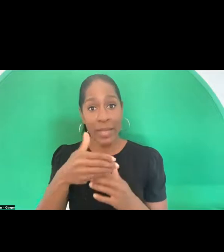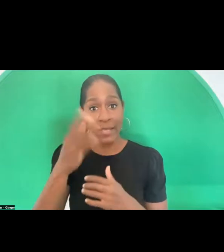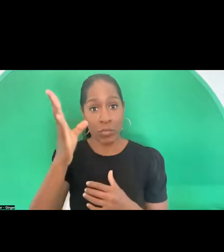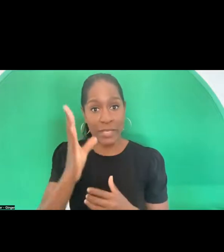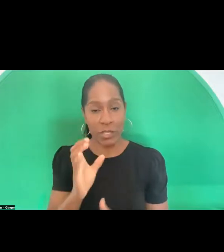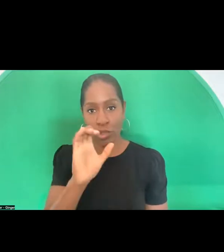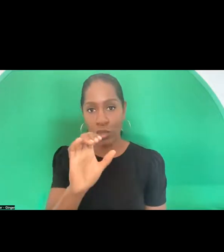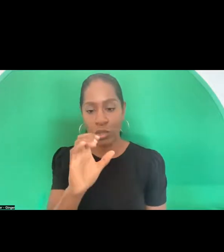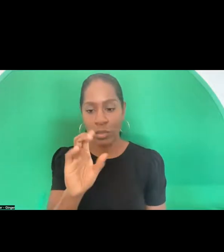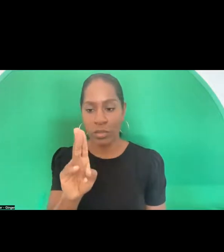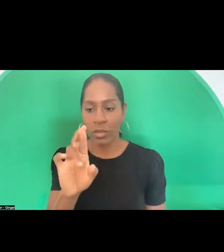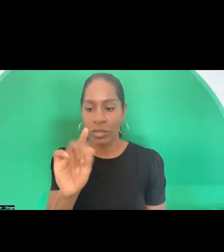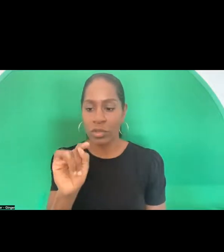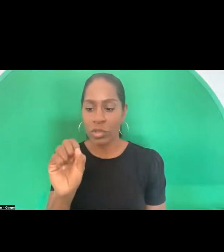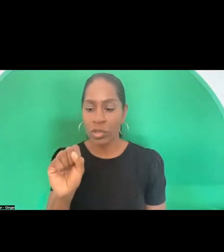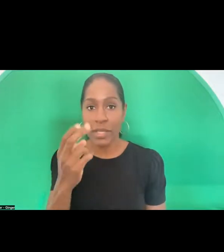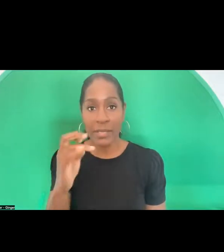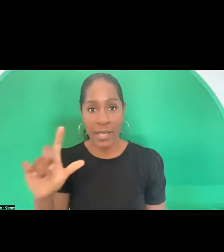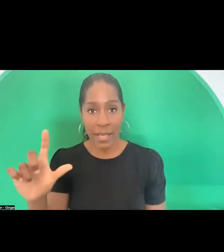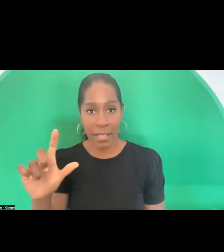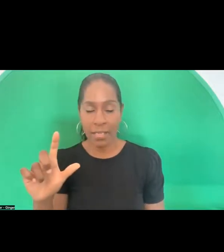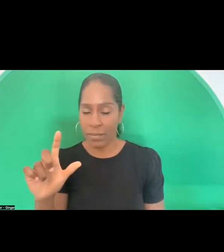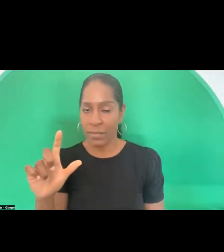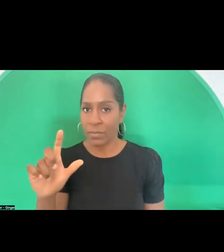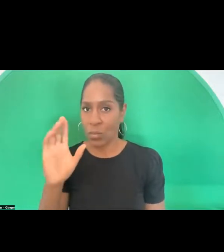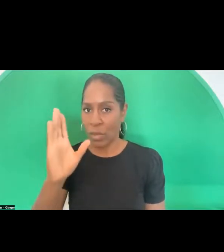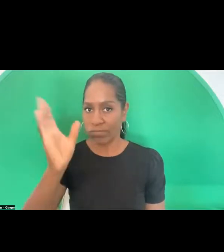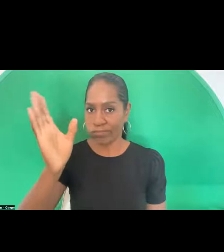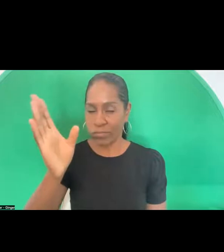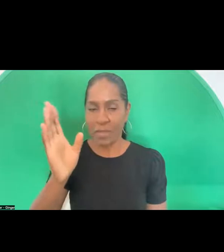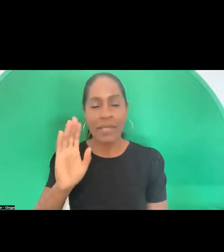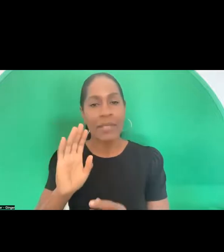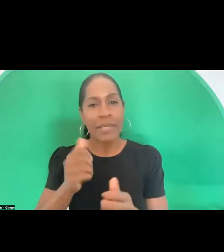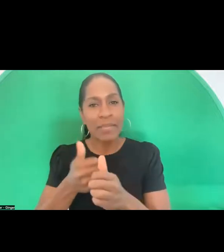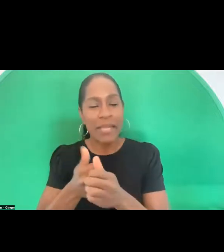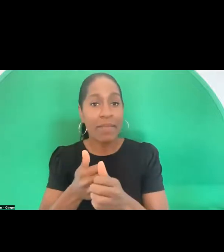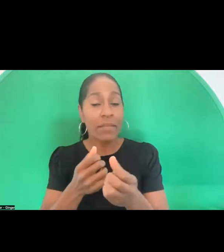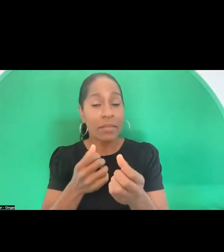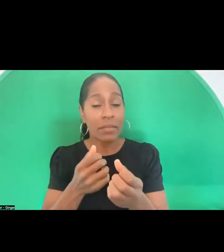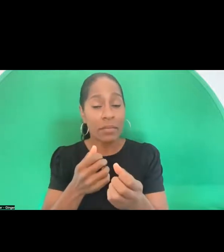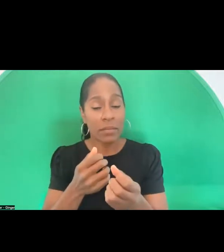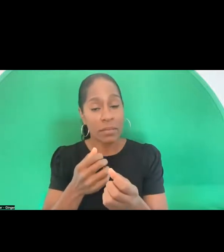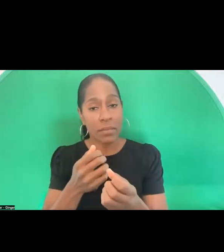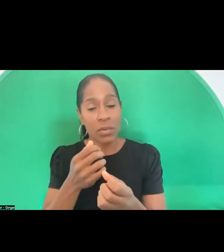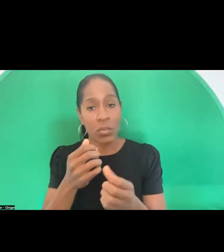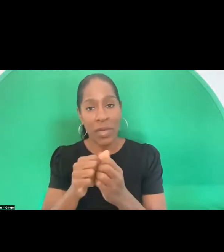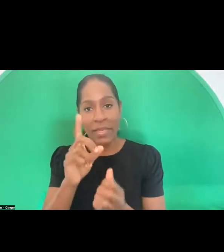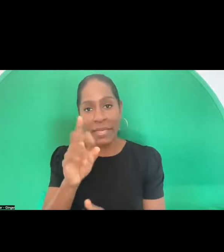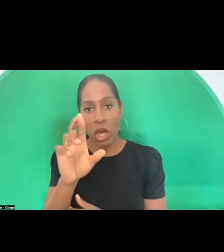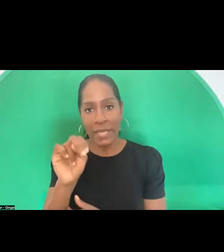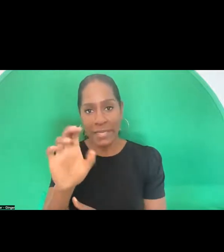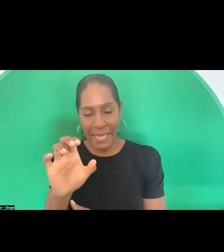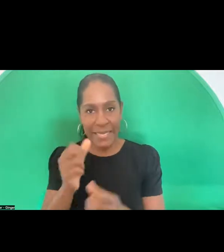conocí es donde participa nuestro próximo presentador es nuestro intercesor intercesor con dfc